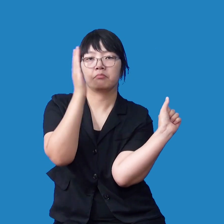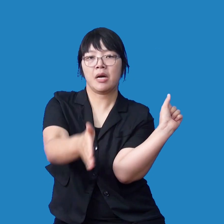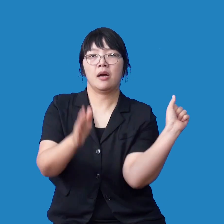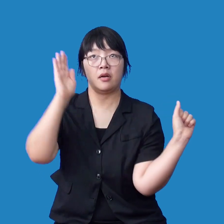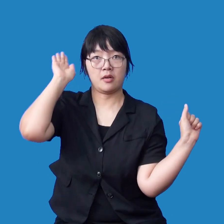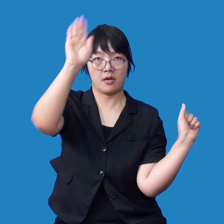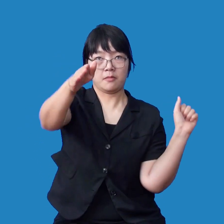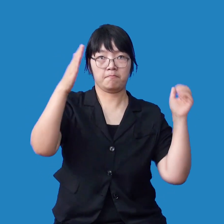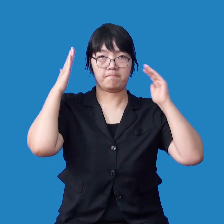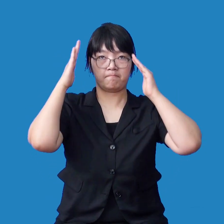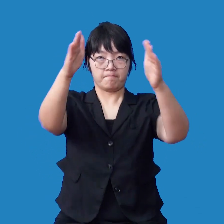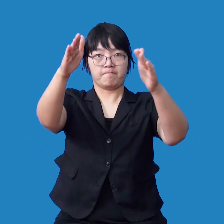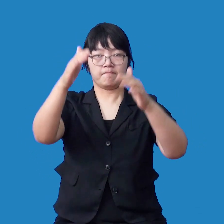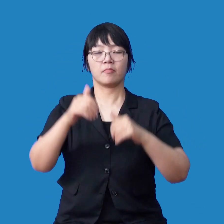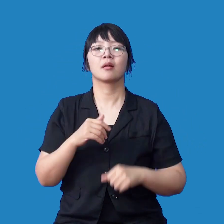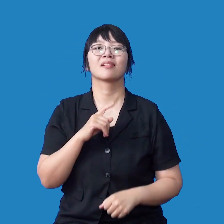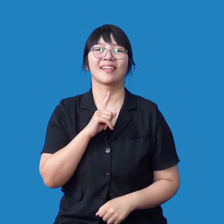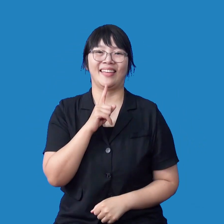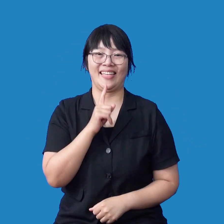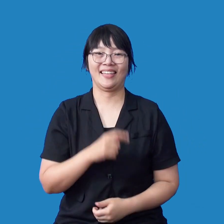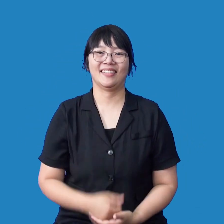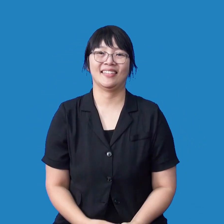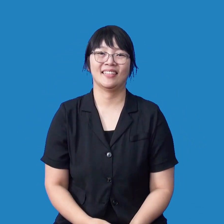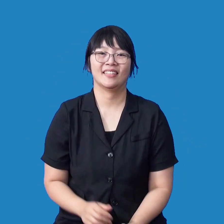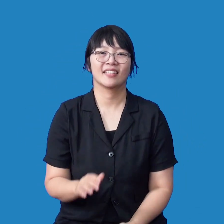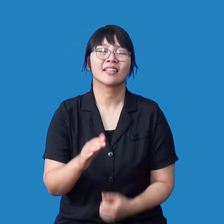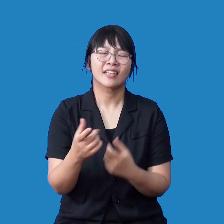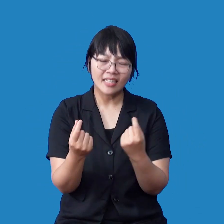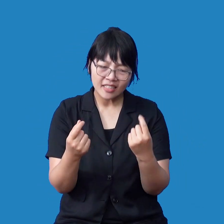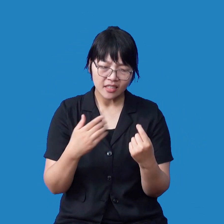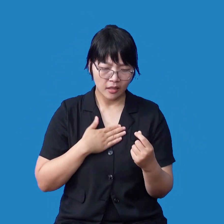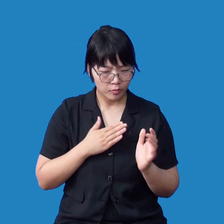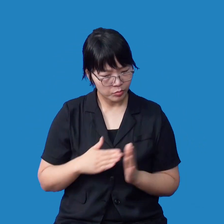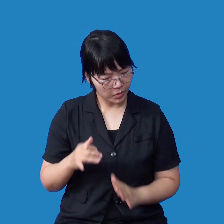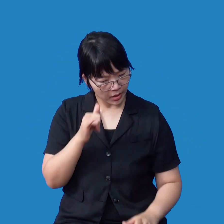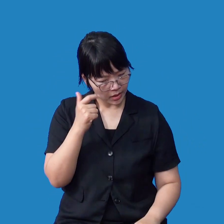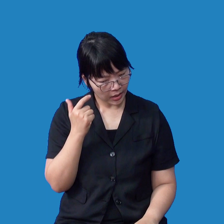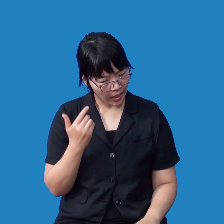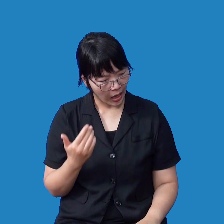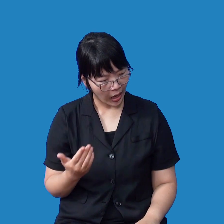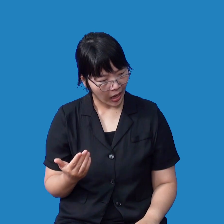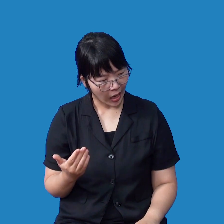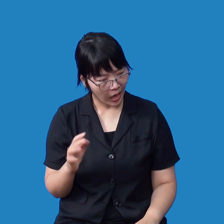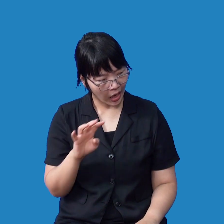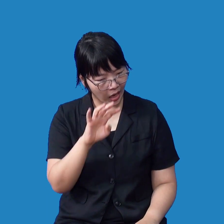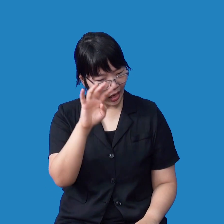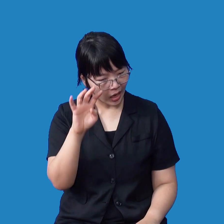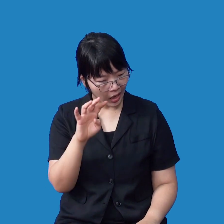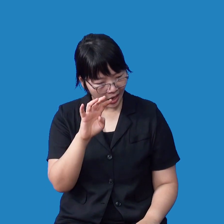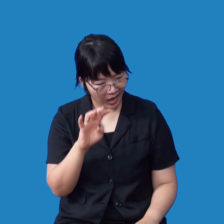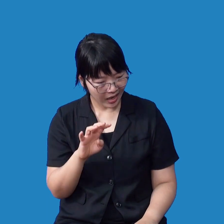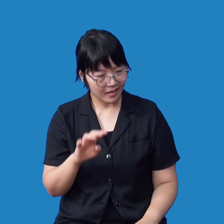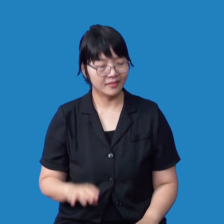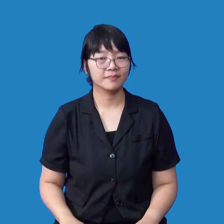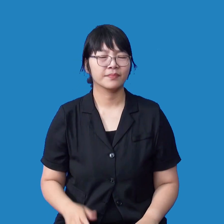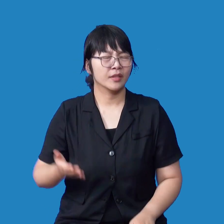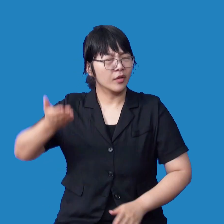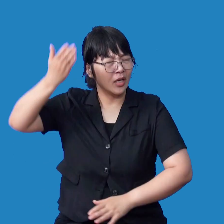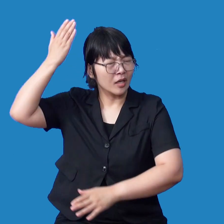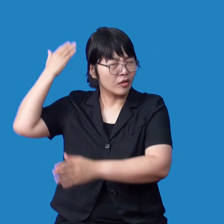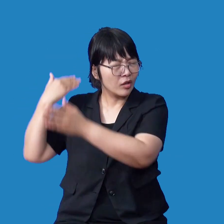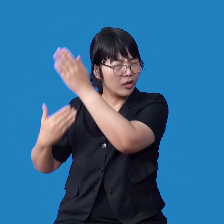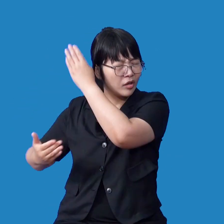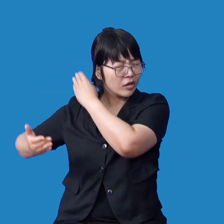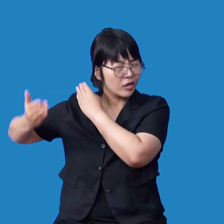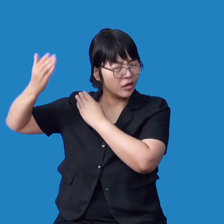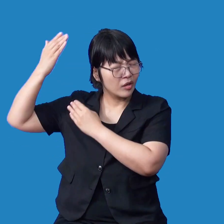말입니다. 앞으로. 네, 그렇게 우리는 준비되어 있을까요? 지나간 어떤 시대보다도 우리는